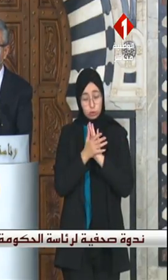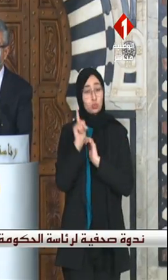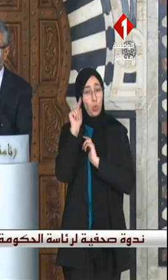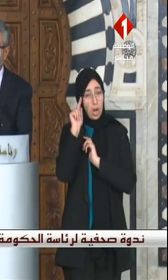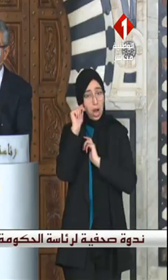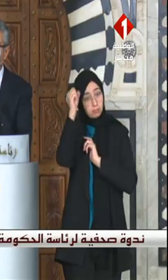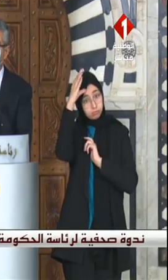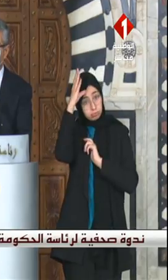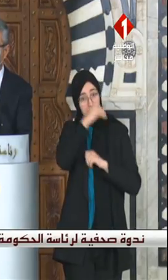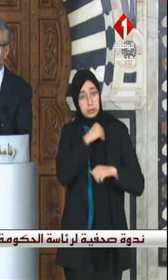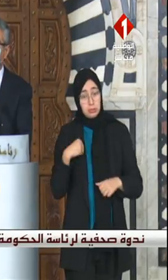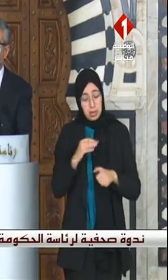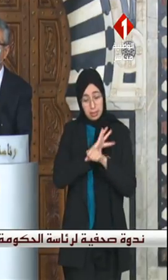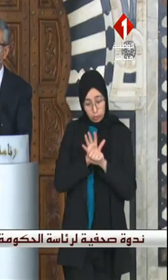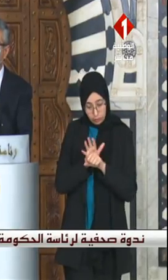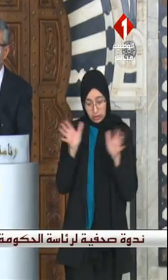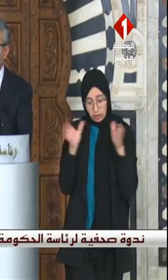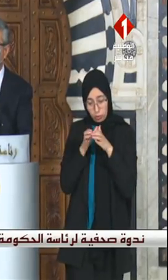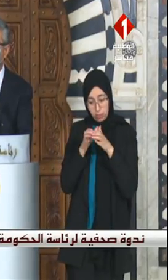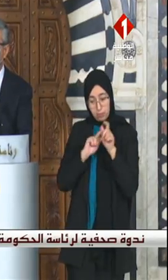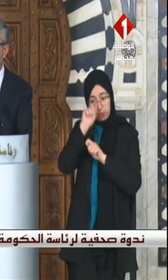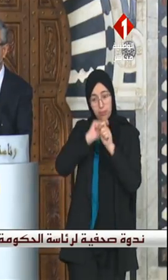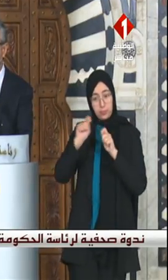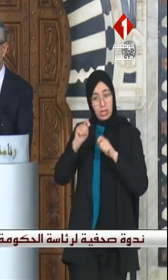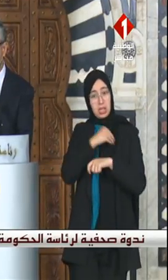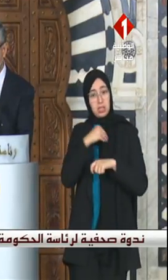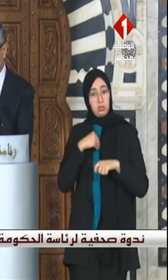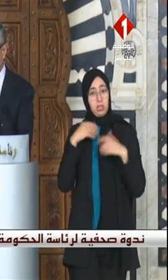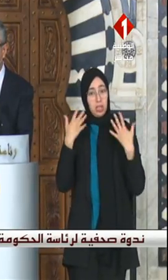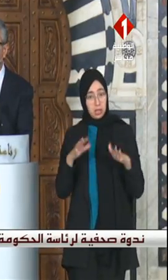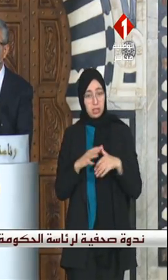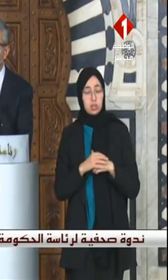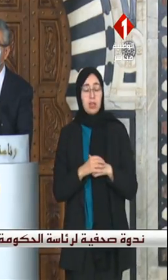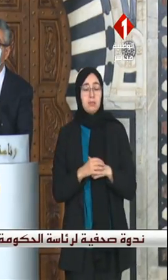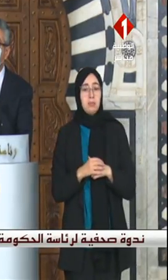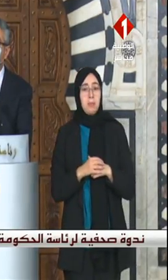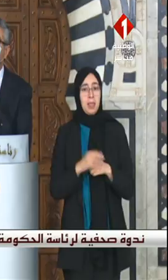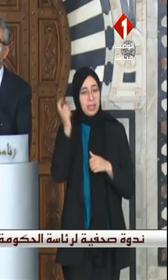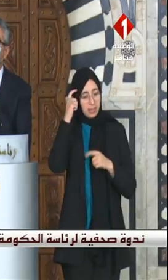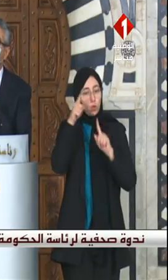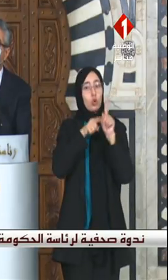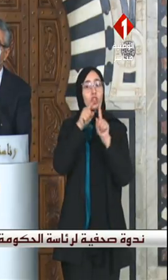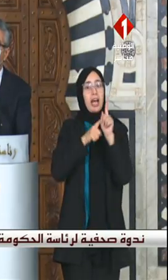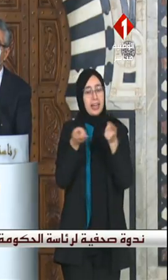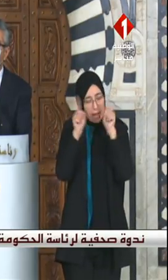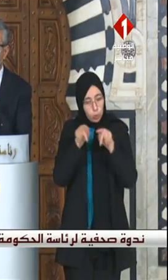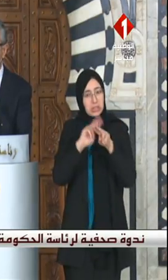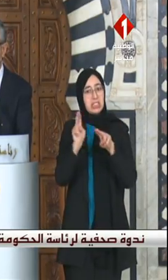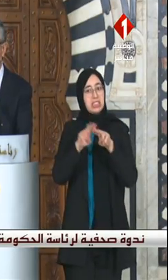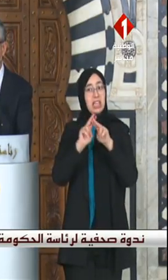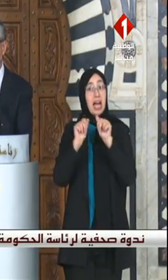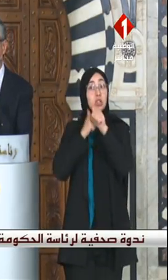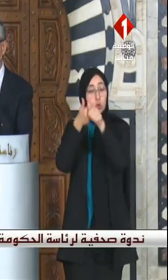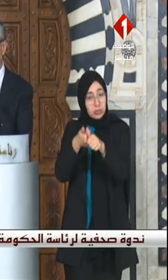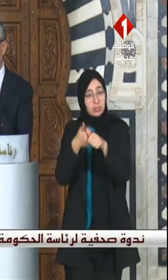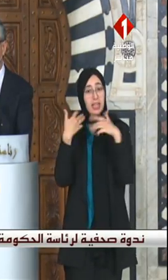العلمية تحت رعاية هيئة التقييم والاعتماد في المجال الصحي، واللي ديما كل شهر عنا تحيين، وما